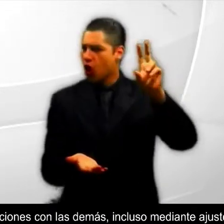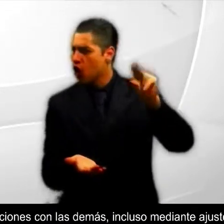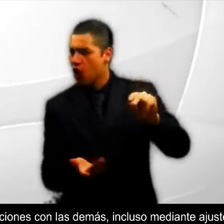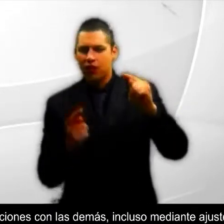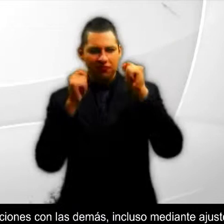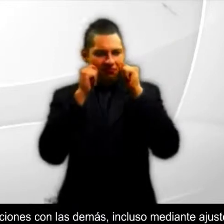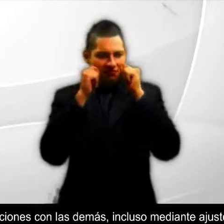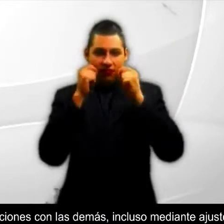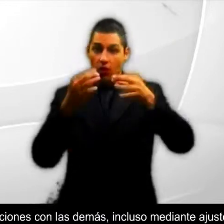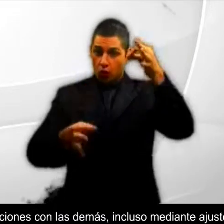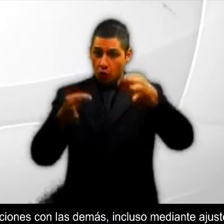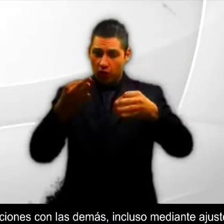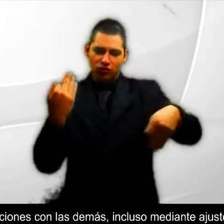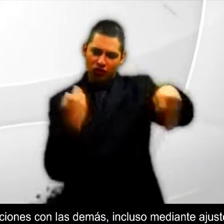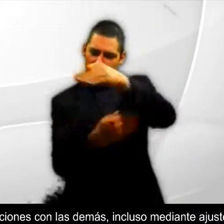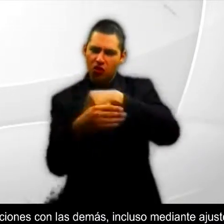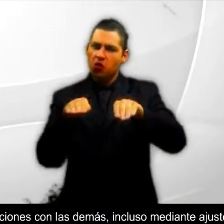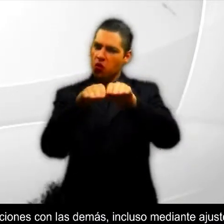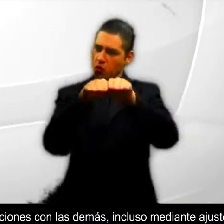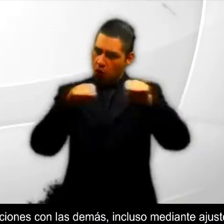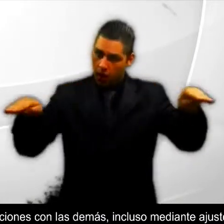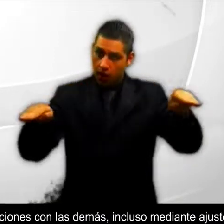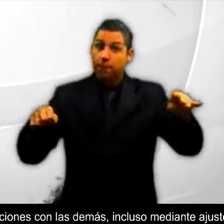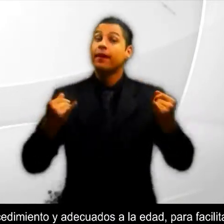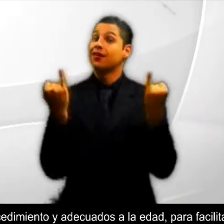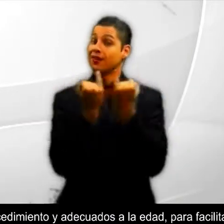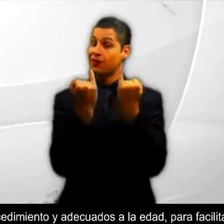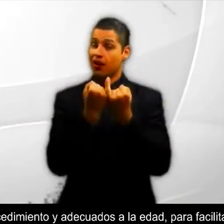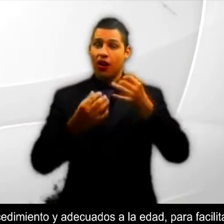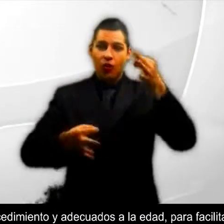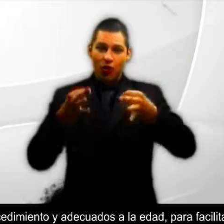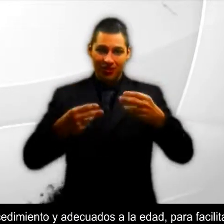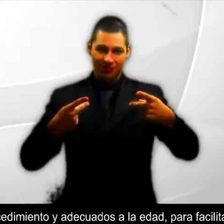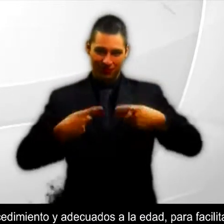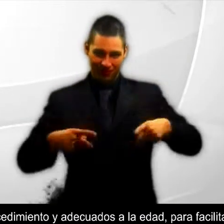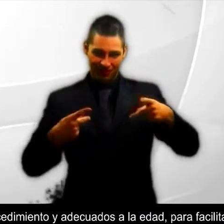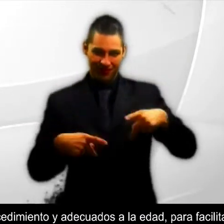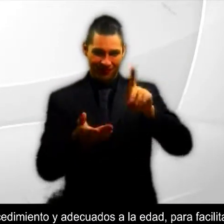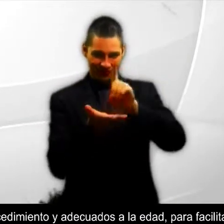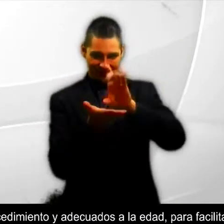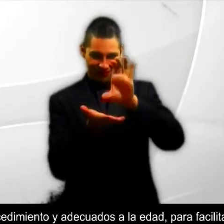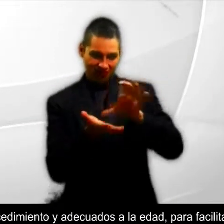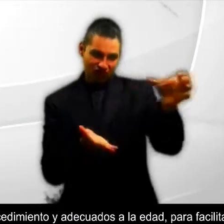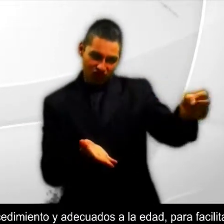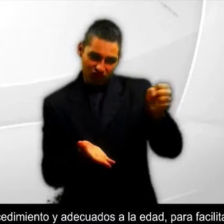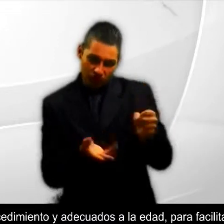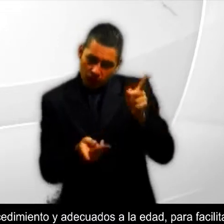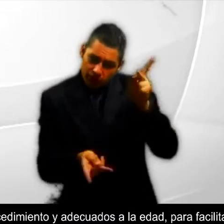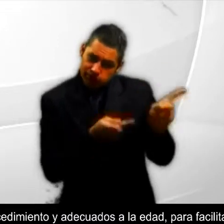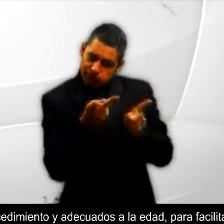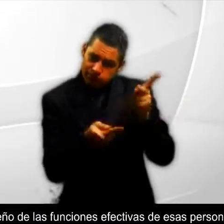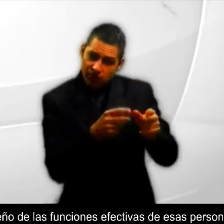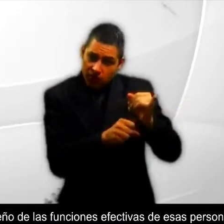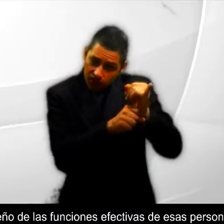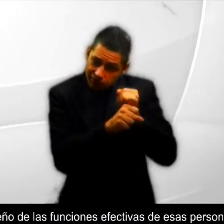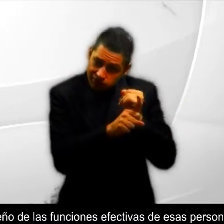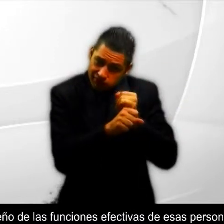con las demás, incluso mediante ajustes de procedimiento y adecuados a la edad, para facilitar el desempeño de las funciones